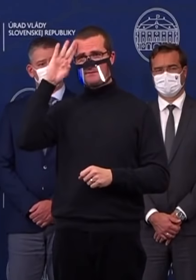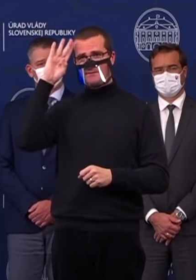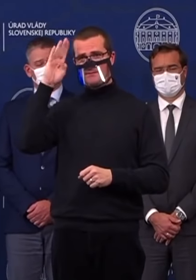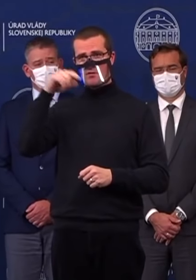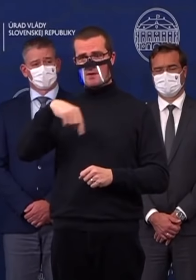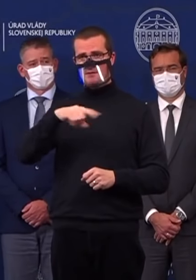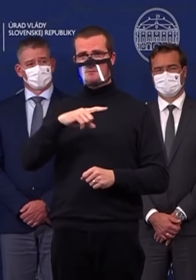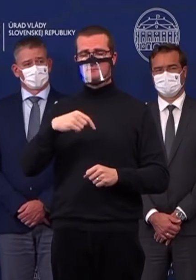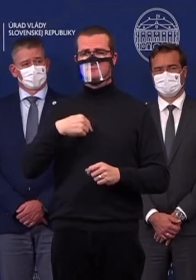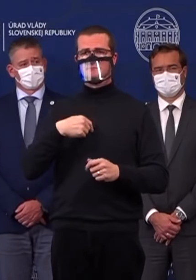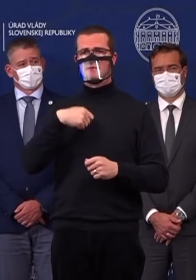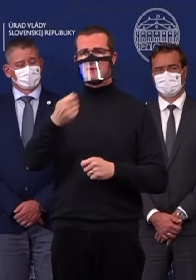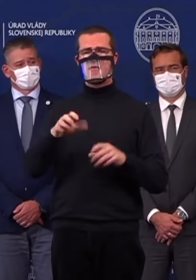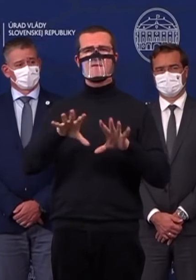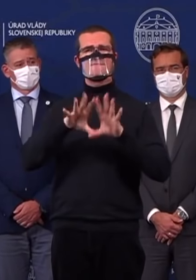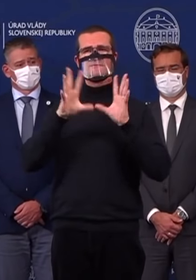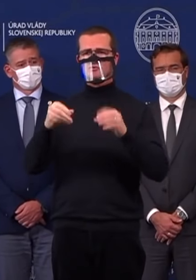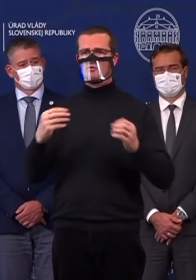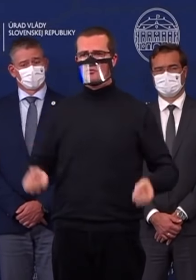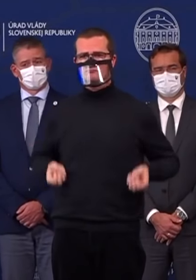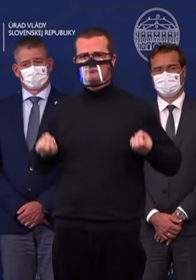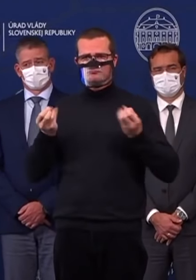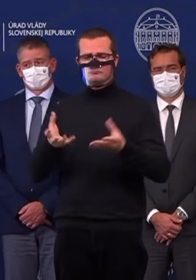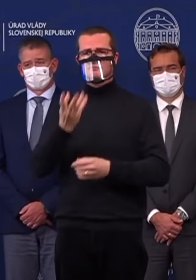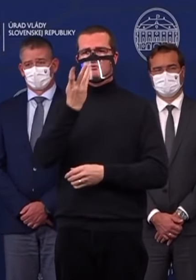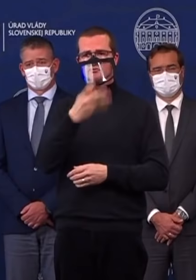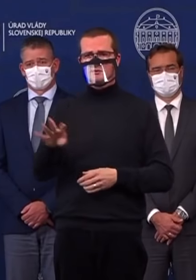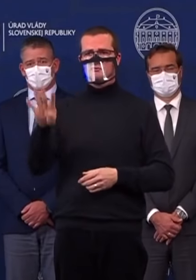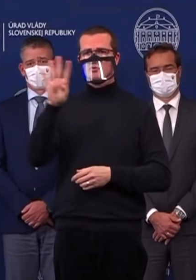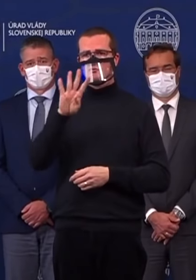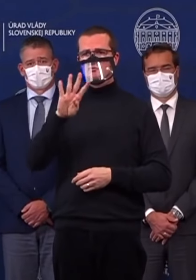vojenského, sme nasadili v podstate všetko, čo sme mali. 444 ľudí.